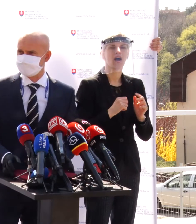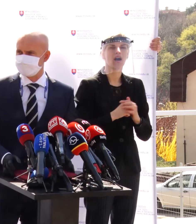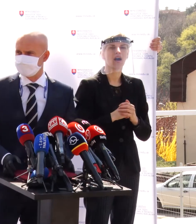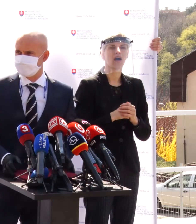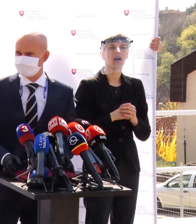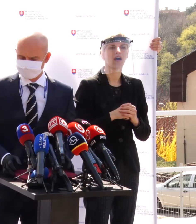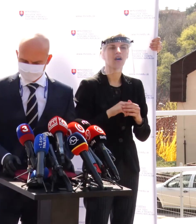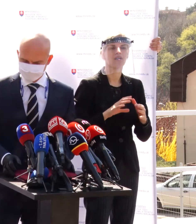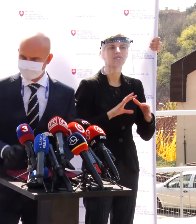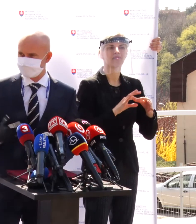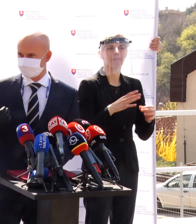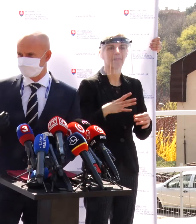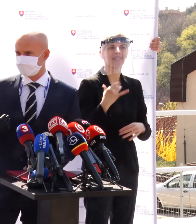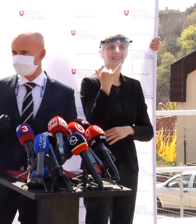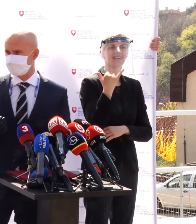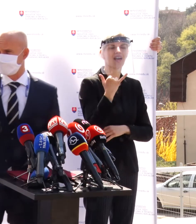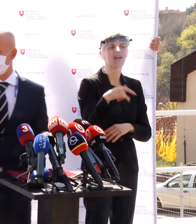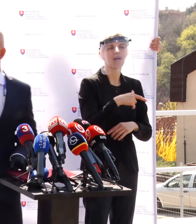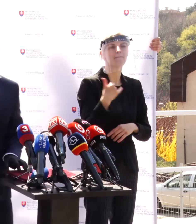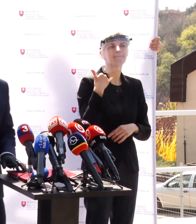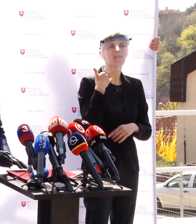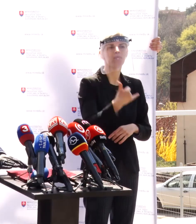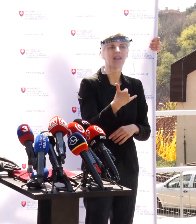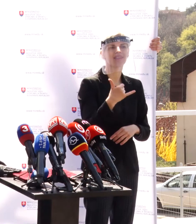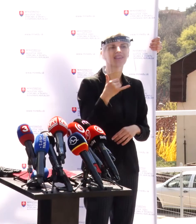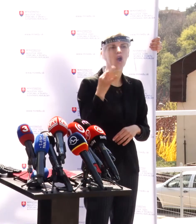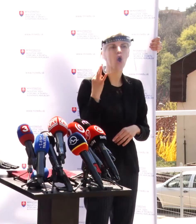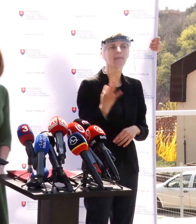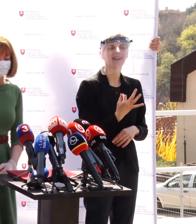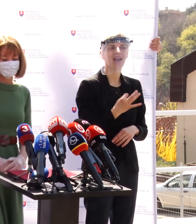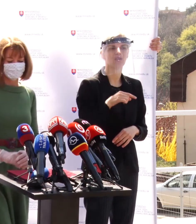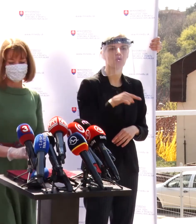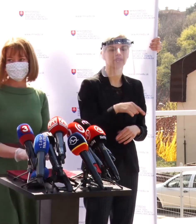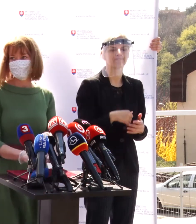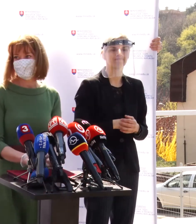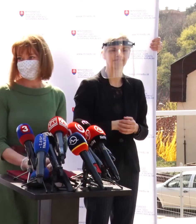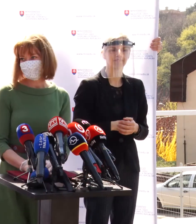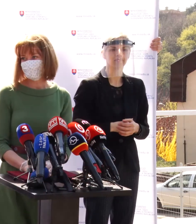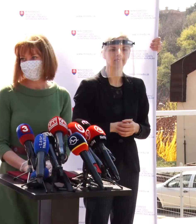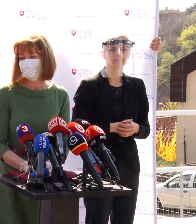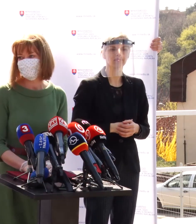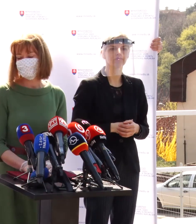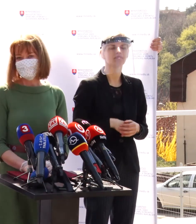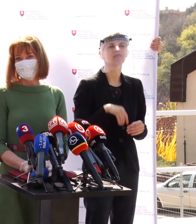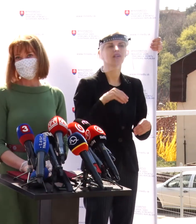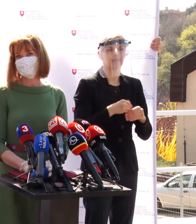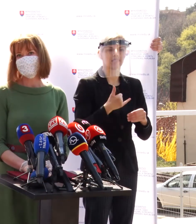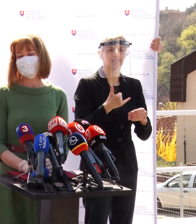Pani riaditeľka komunikovala s mobilnými operátormi, tak ona má presnejšie informácie. Tie jednania stále